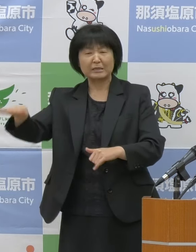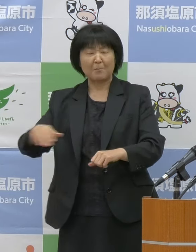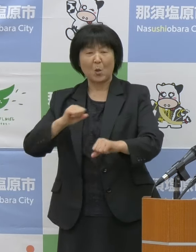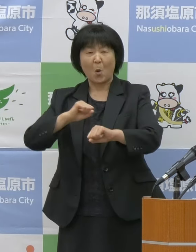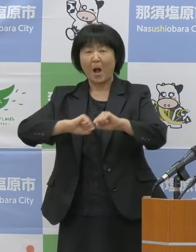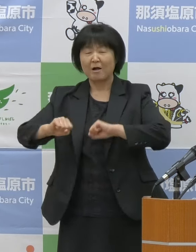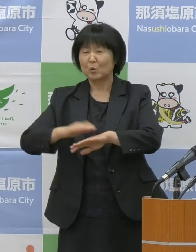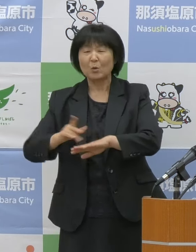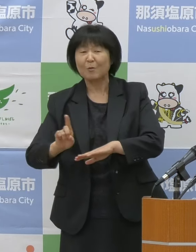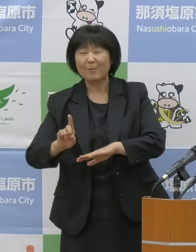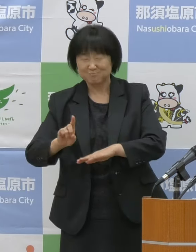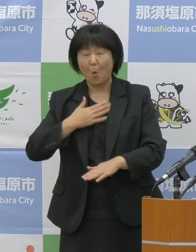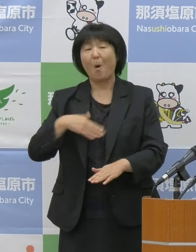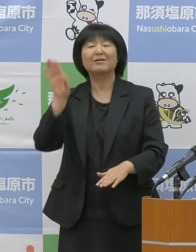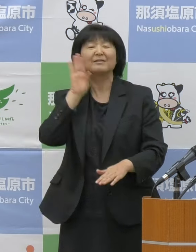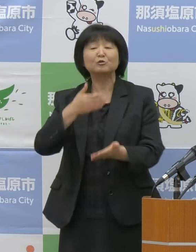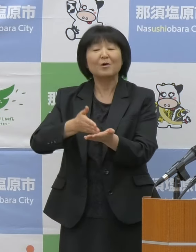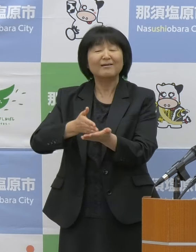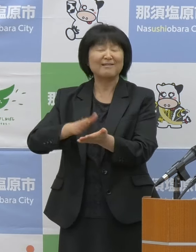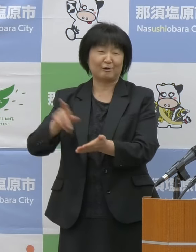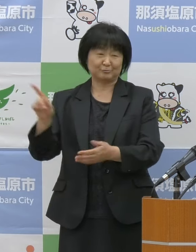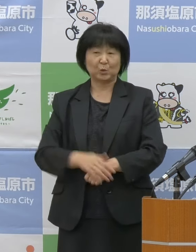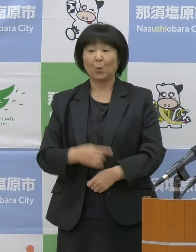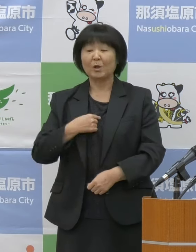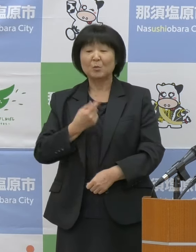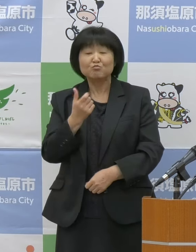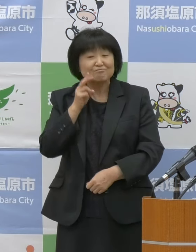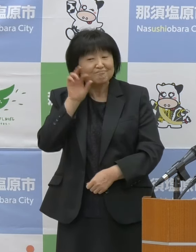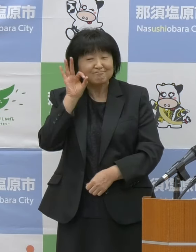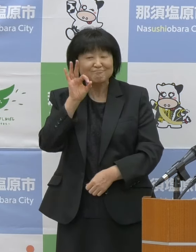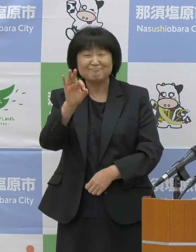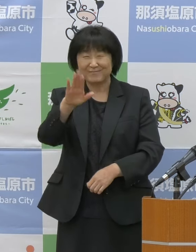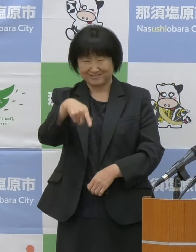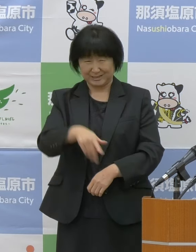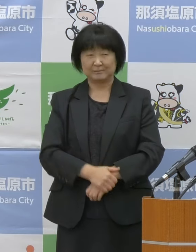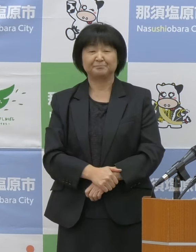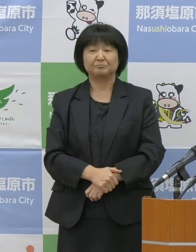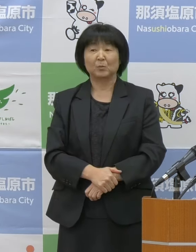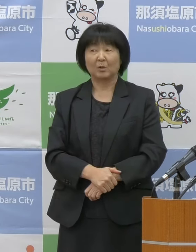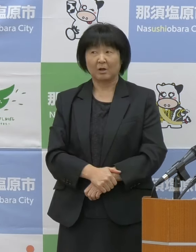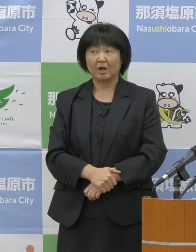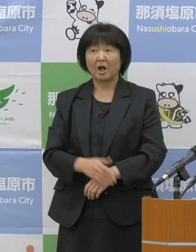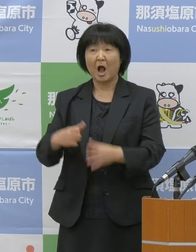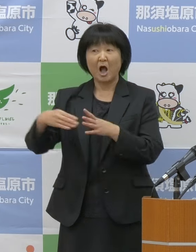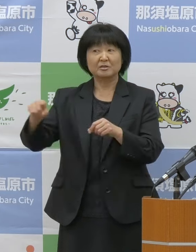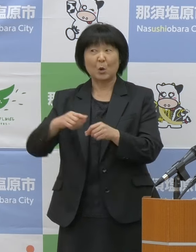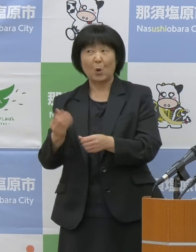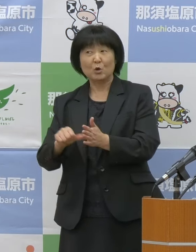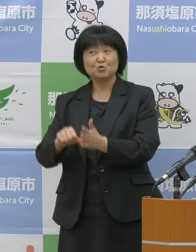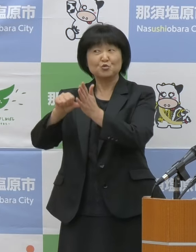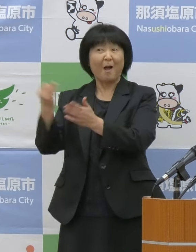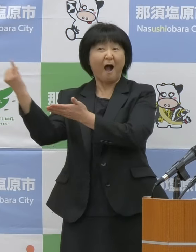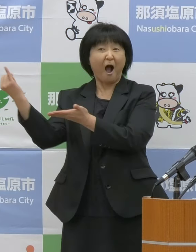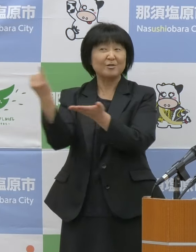しております。私もちょっと見ましたけれども、全国的に著名なアナウンサーの方がですね、那